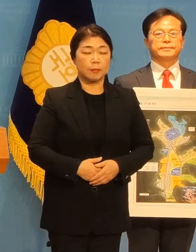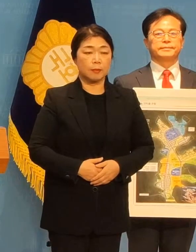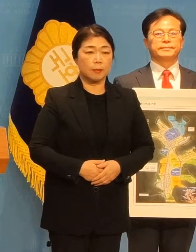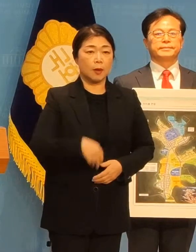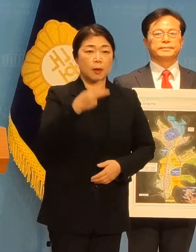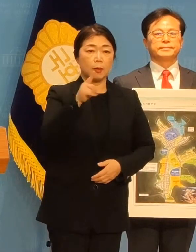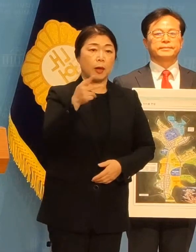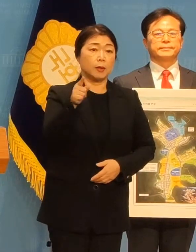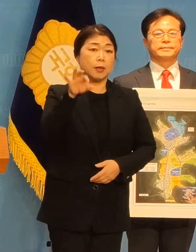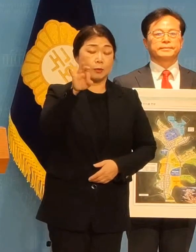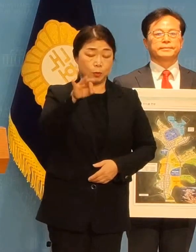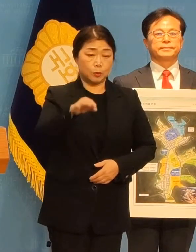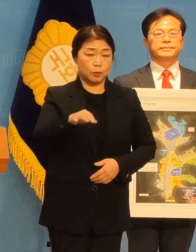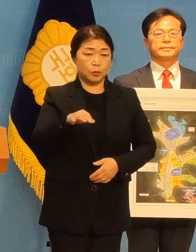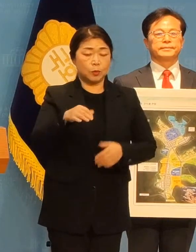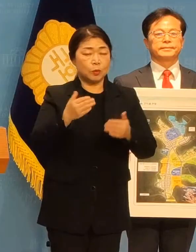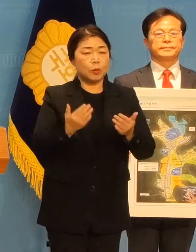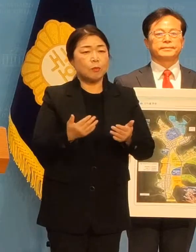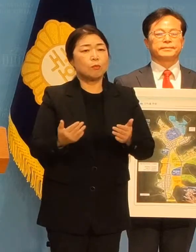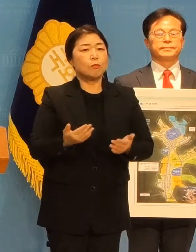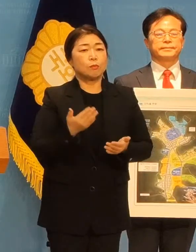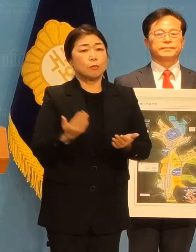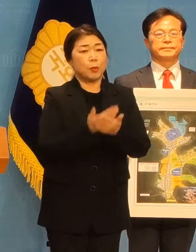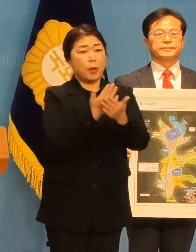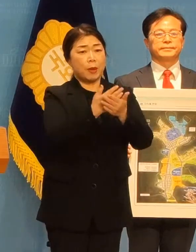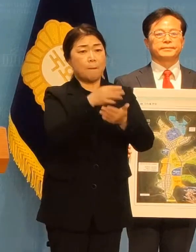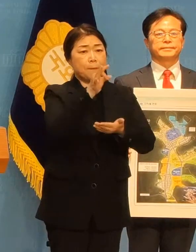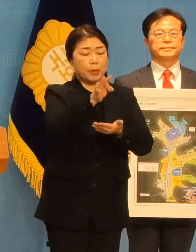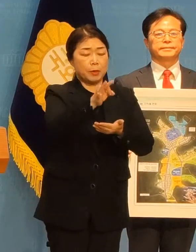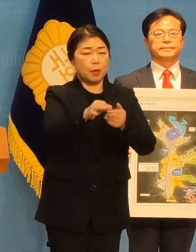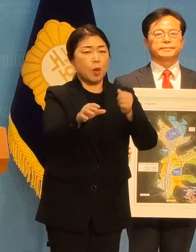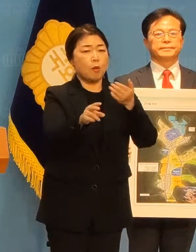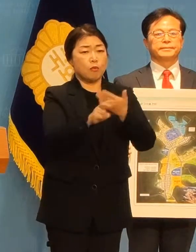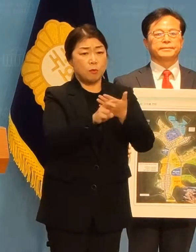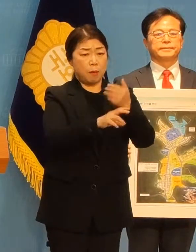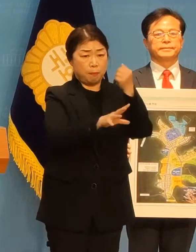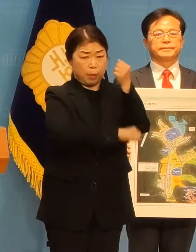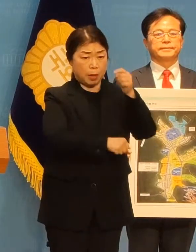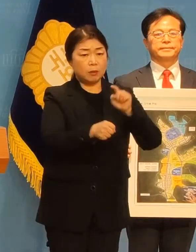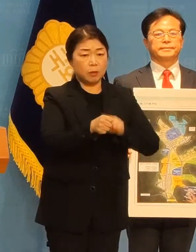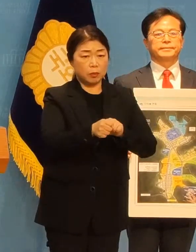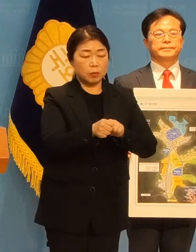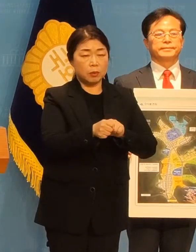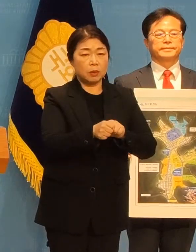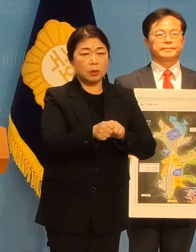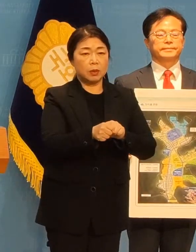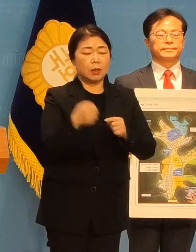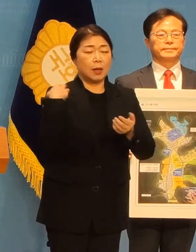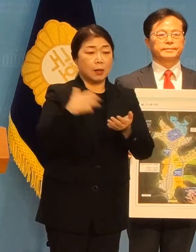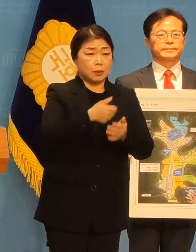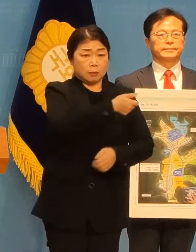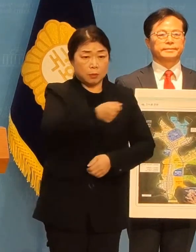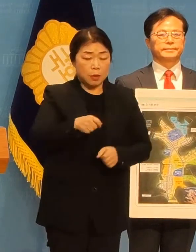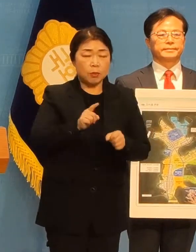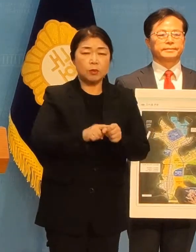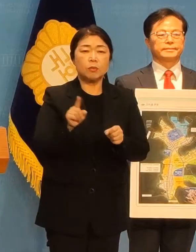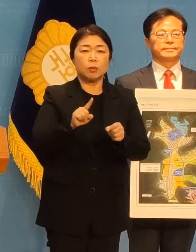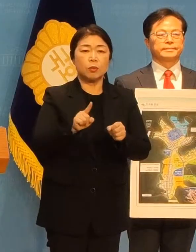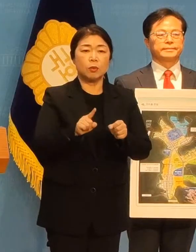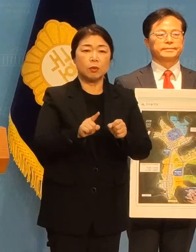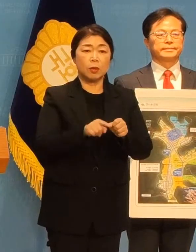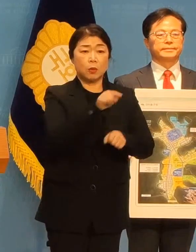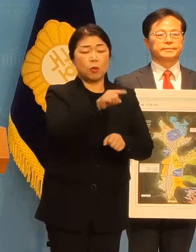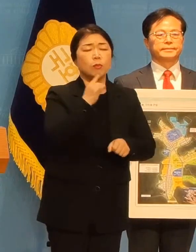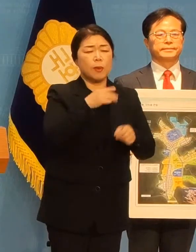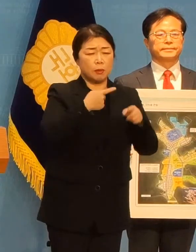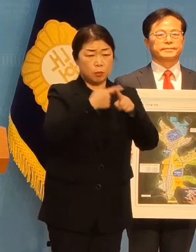대장동 범죄 수익 환수 특별법의 제정은 단순히 대장동만을 위한 것이 아니라 무너진 사법